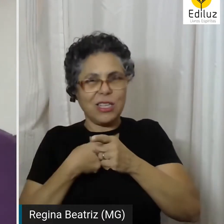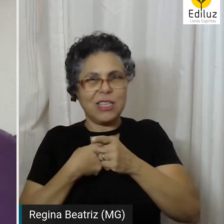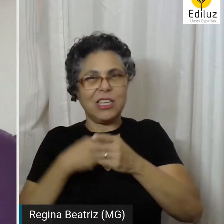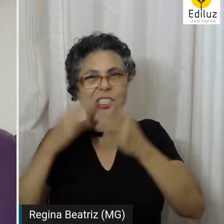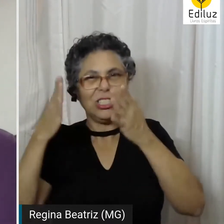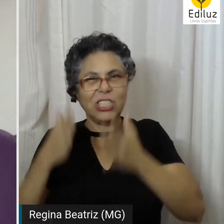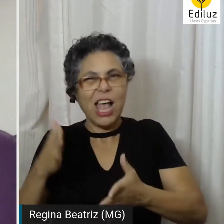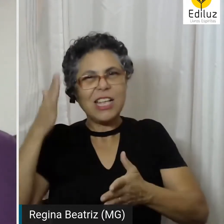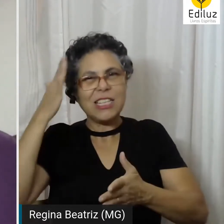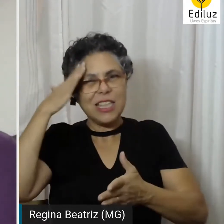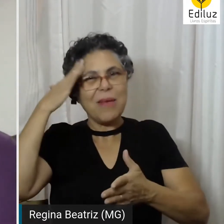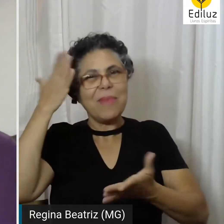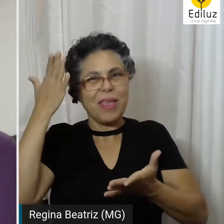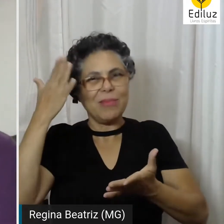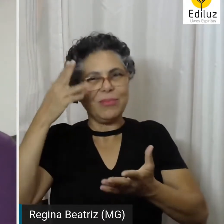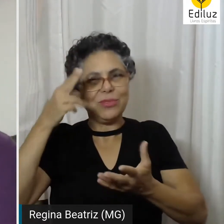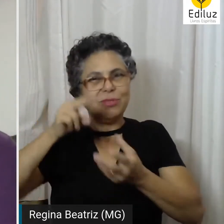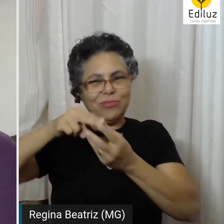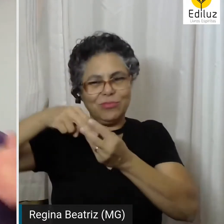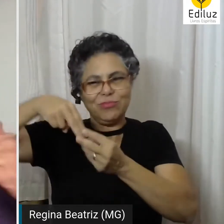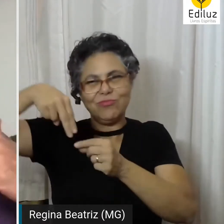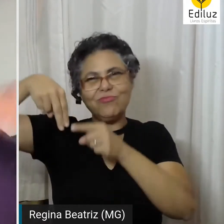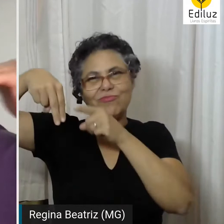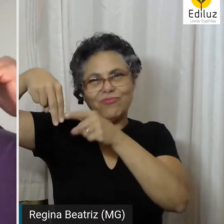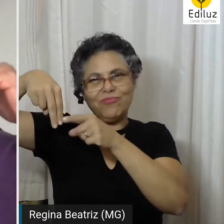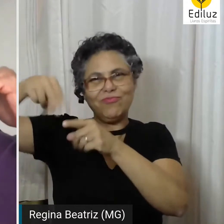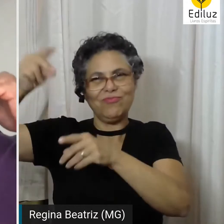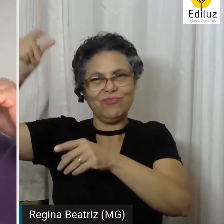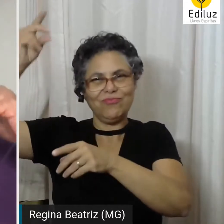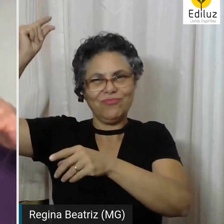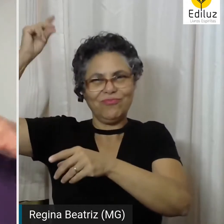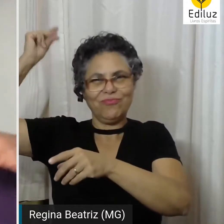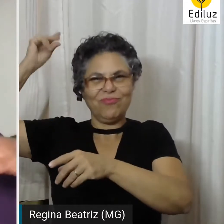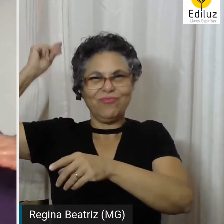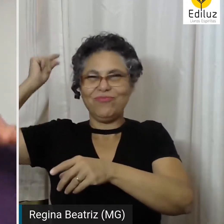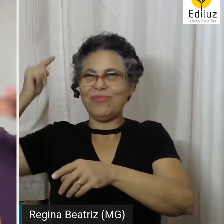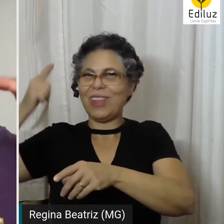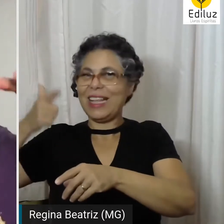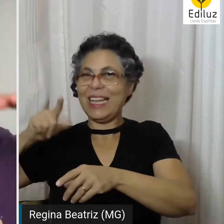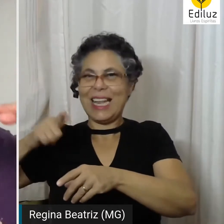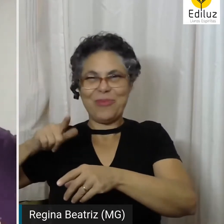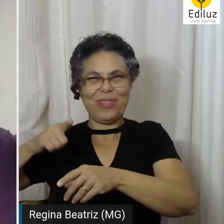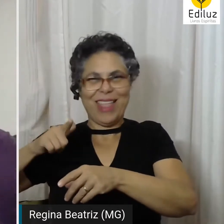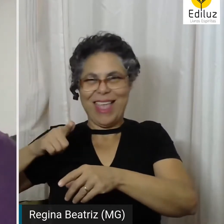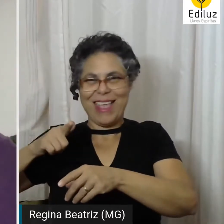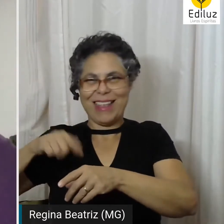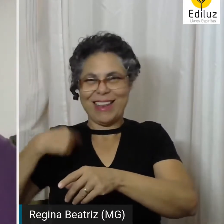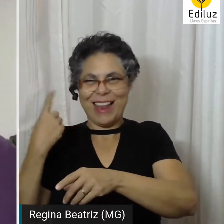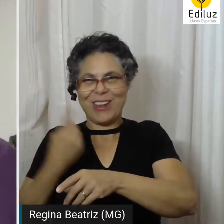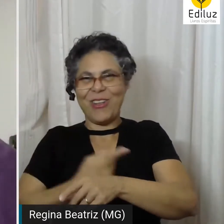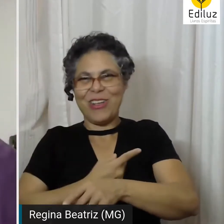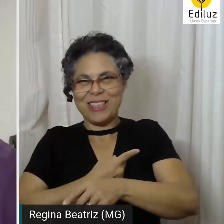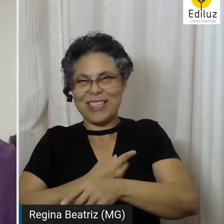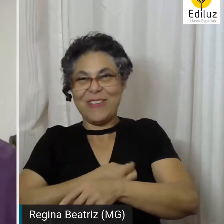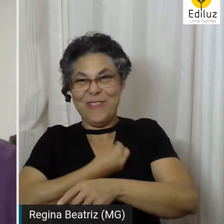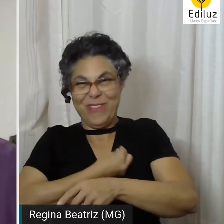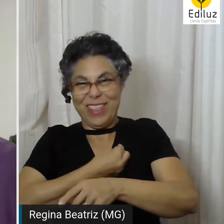da impossibilidade de não termos na nossa existência